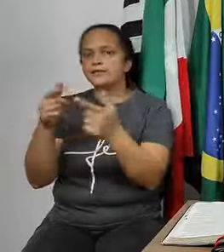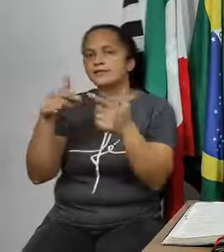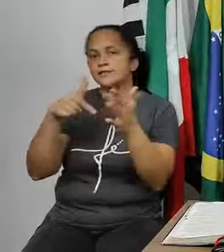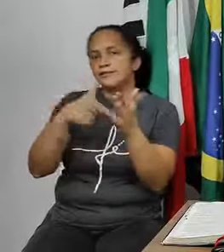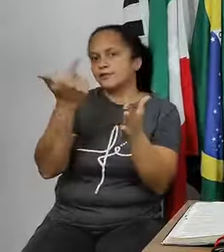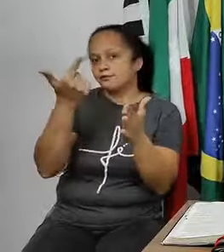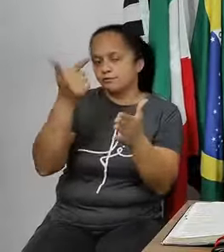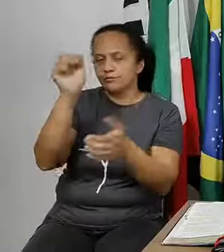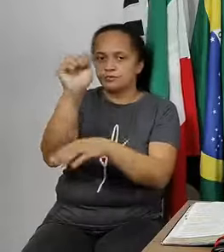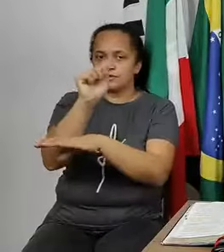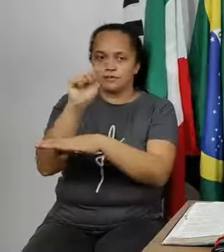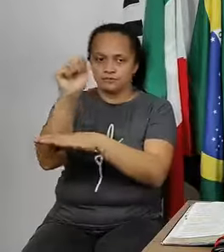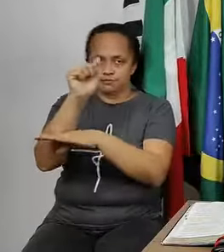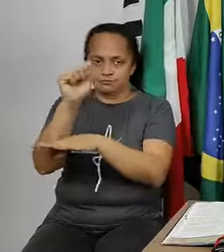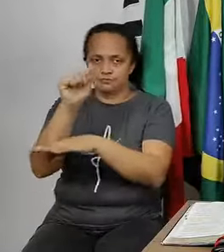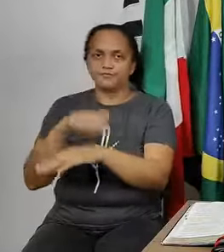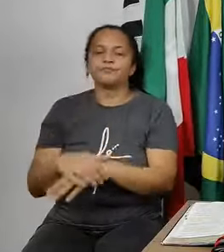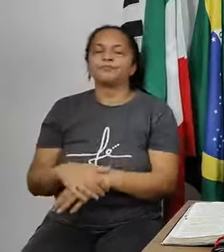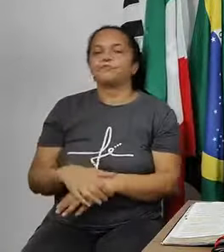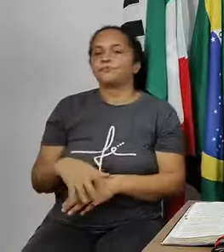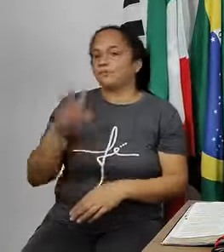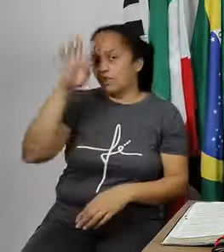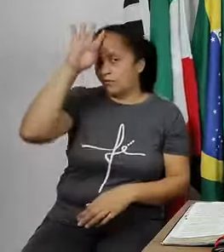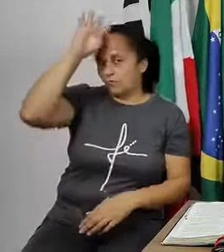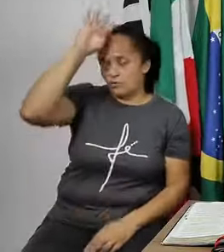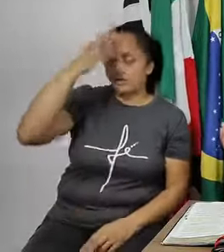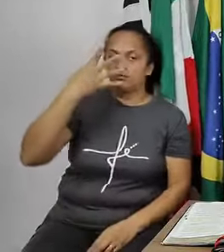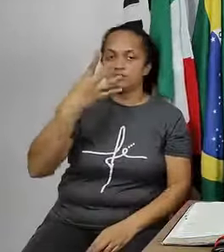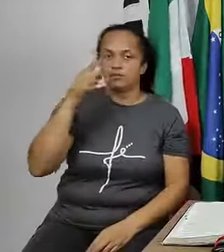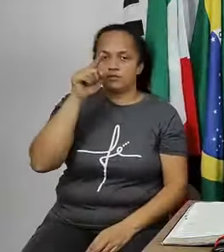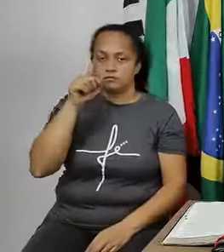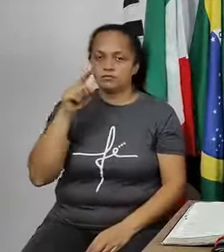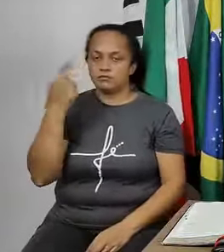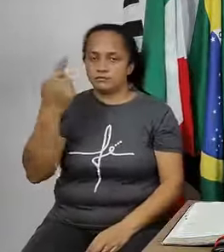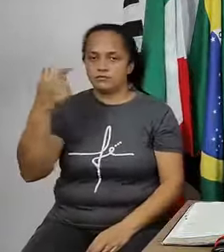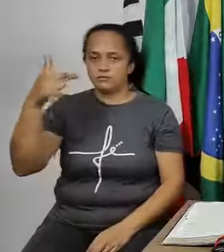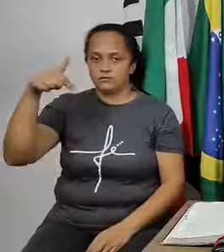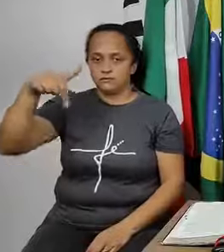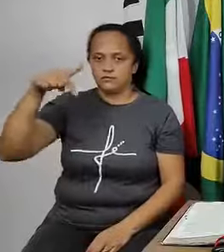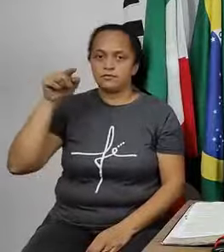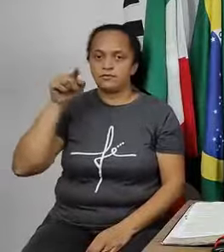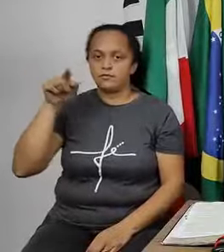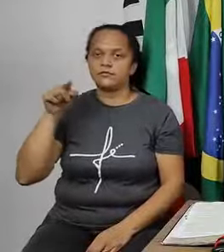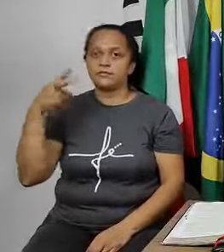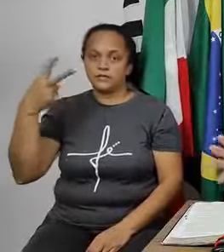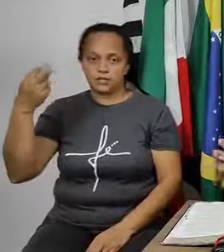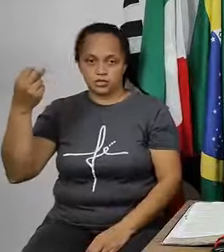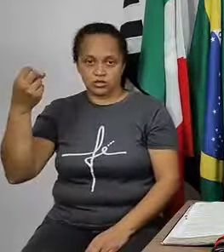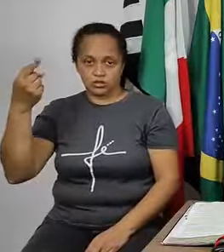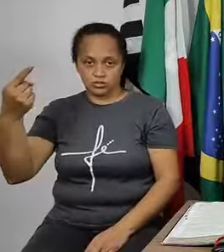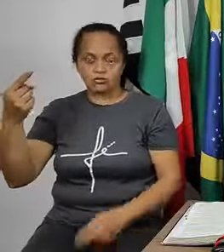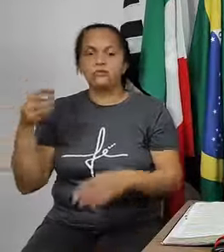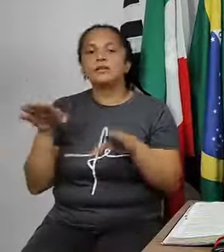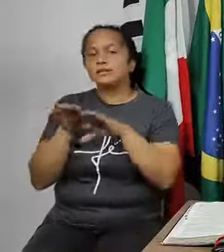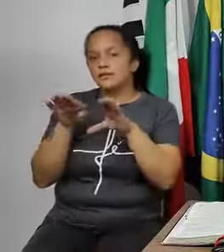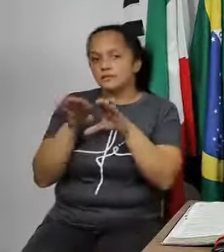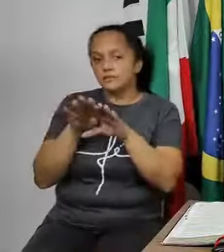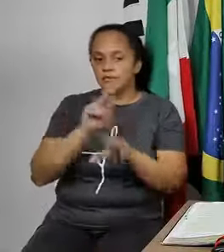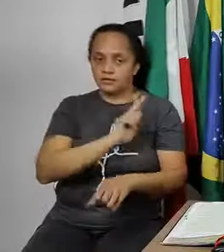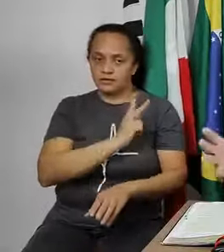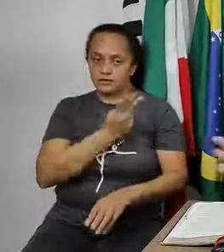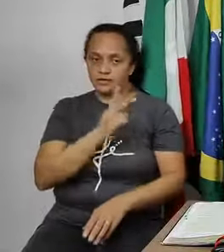17 ao 21, e também Hebreus 11, do 8 ao 12. Esse homem ele foi grandemente